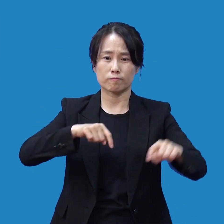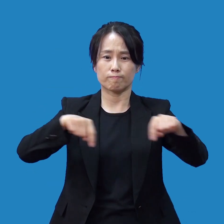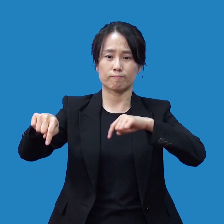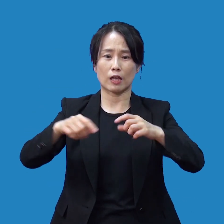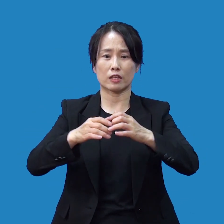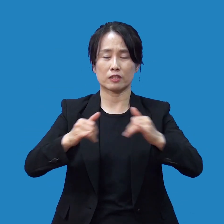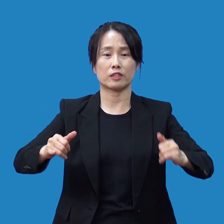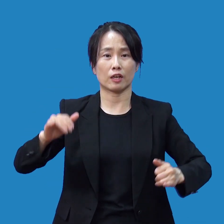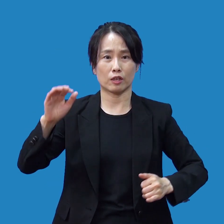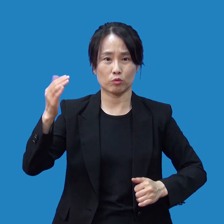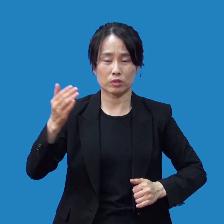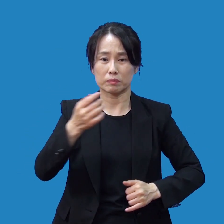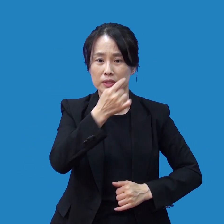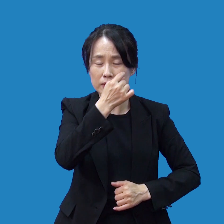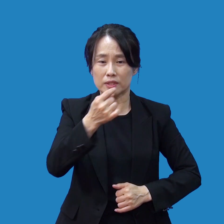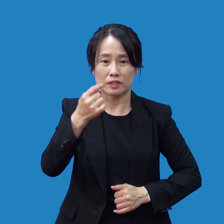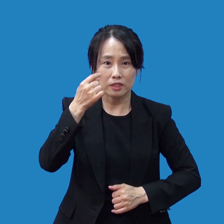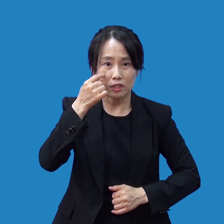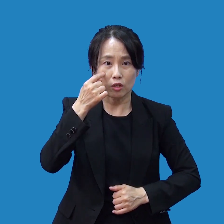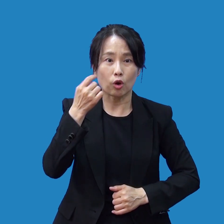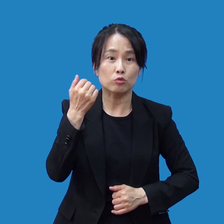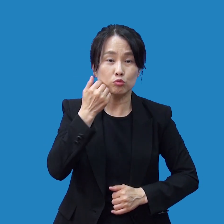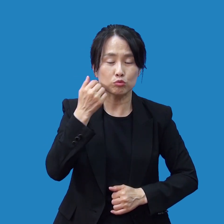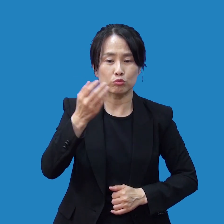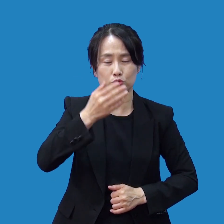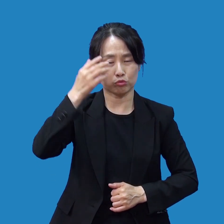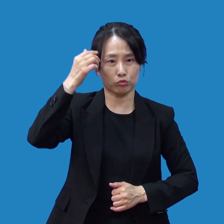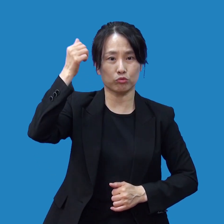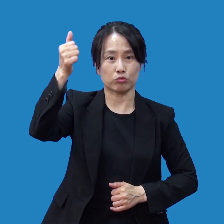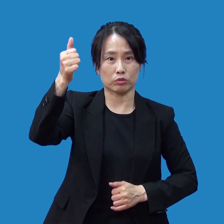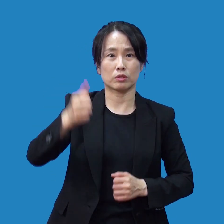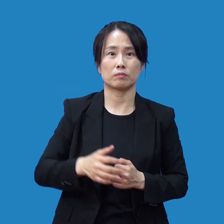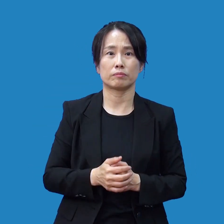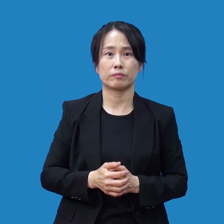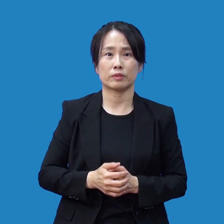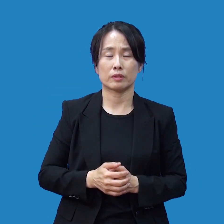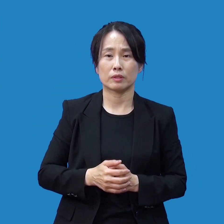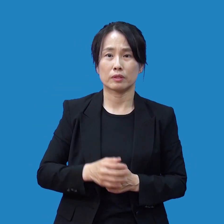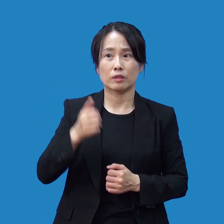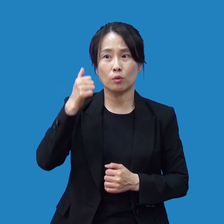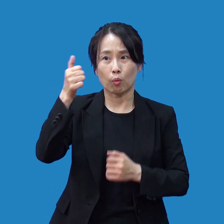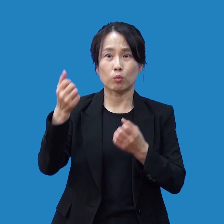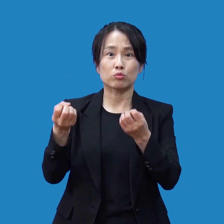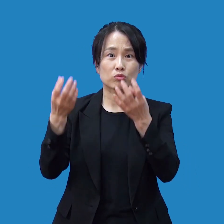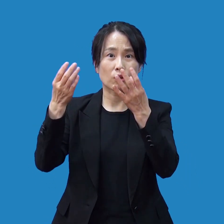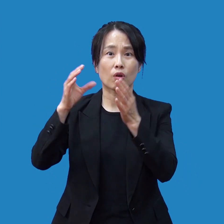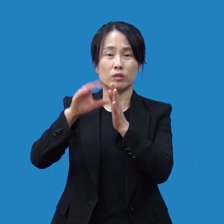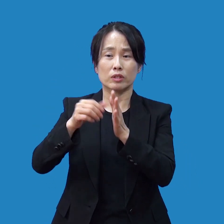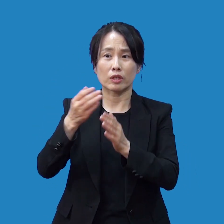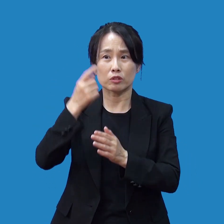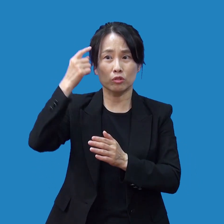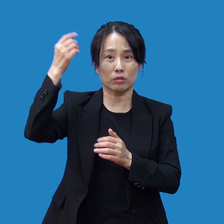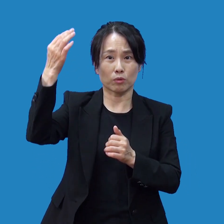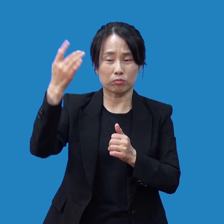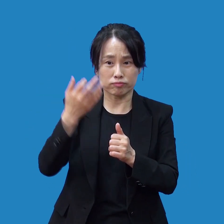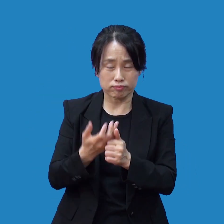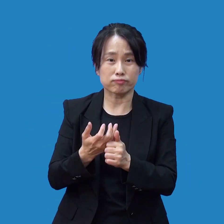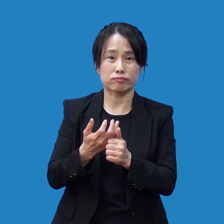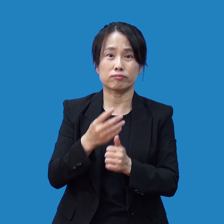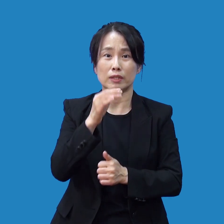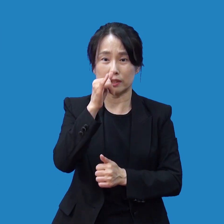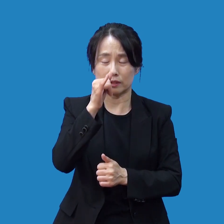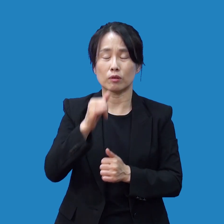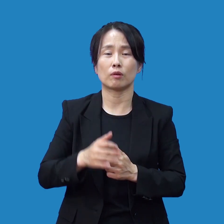주십니다. 이 베드로는 오순절 성령 강림 사건이 이 부활 승천하신